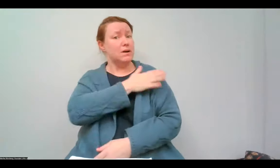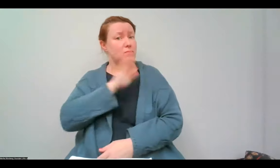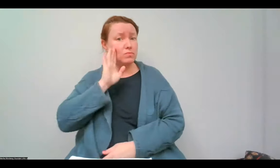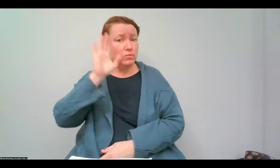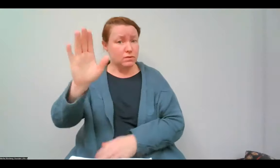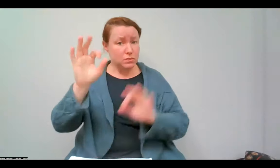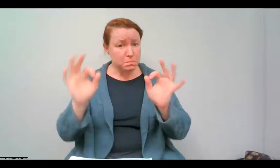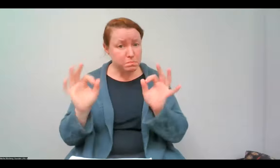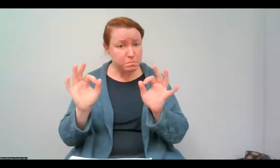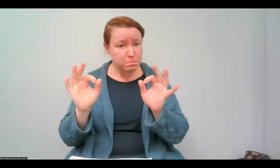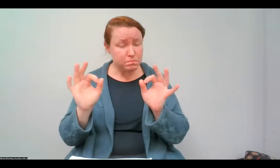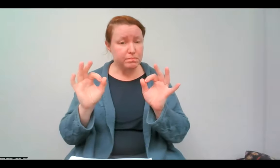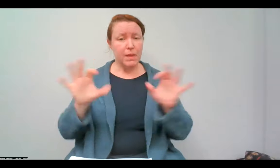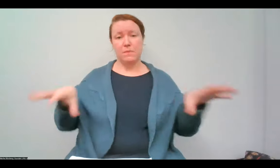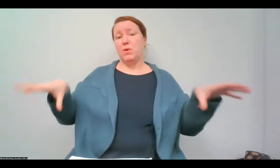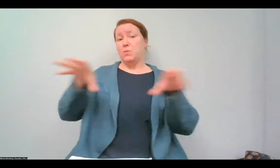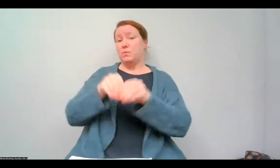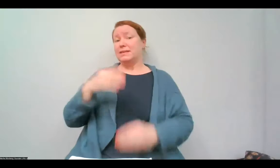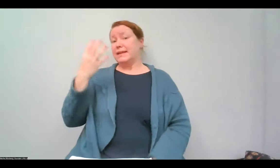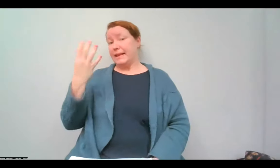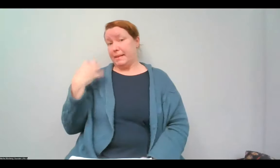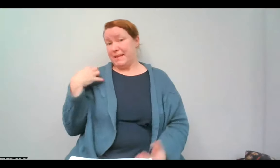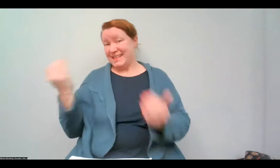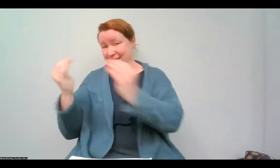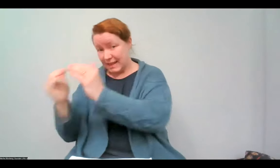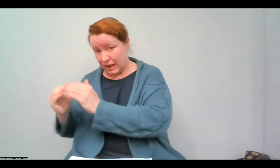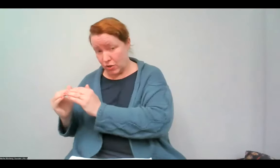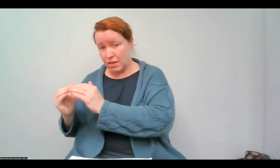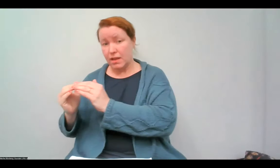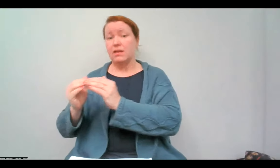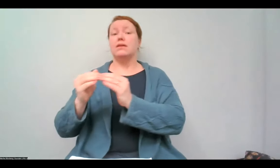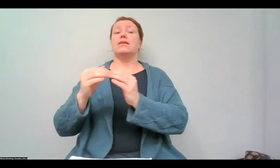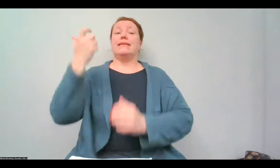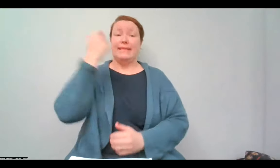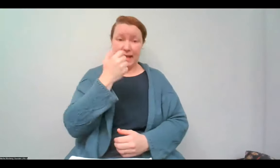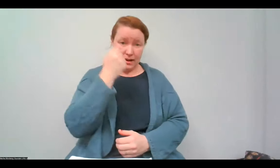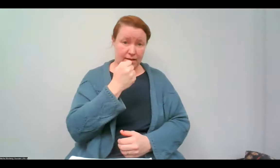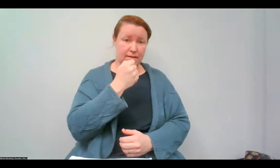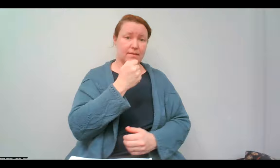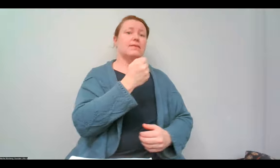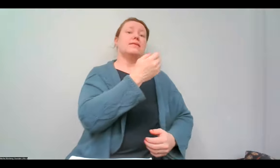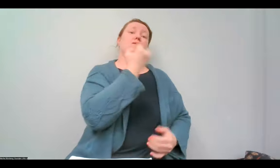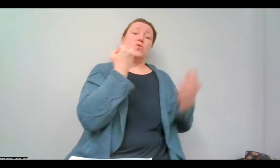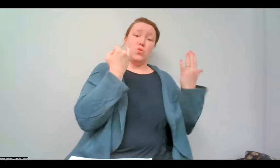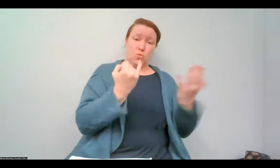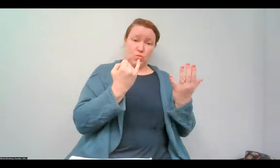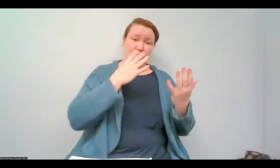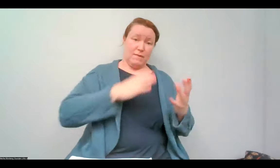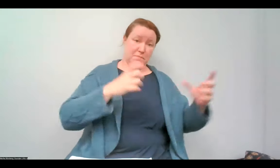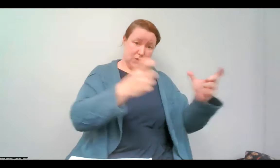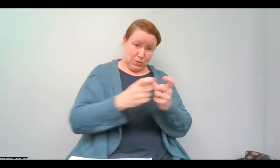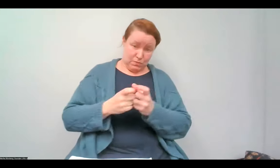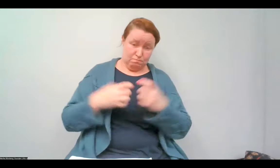pohtimaan tekstipuhelipalvelun tulevaisuutta. Ja me yhteensä 4 ministeriötä oli tässä,